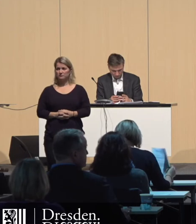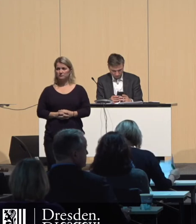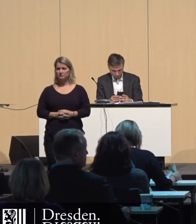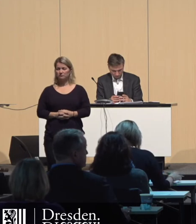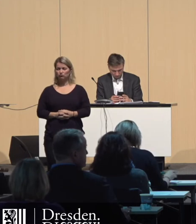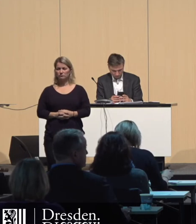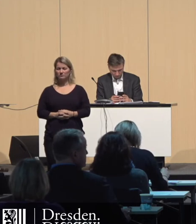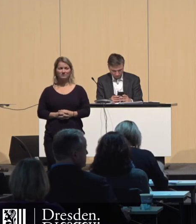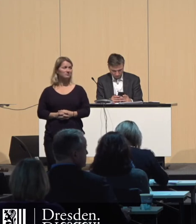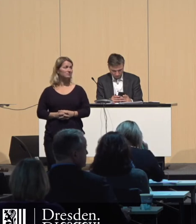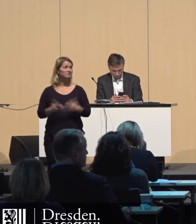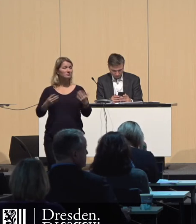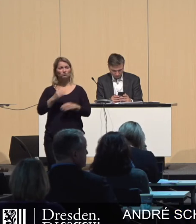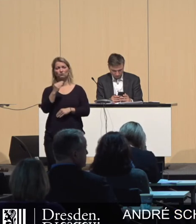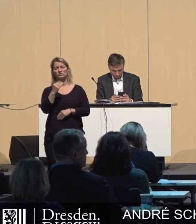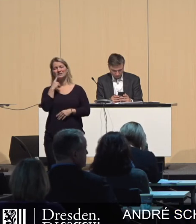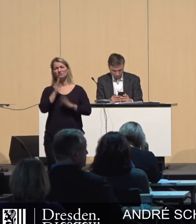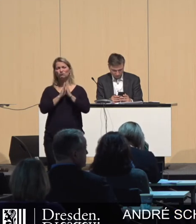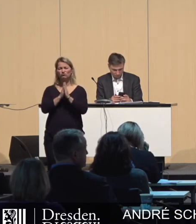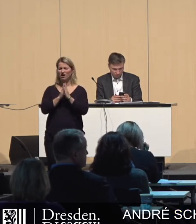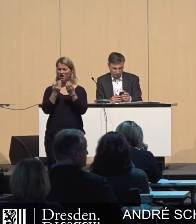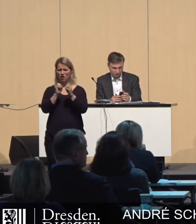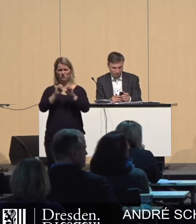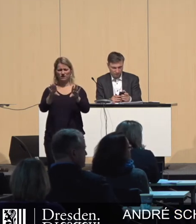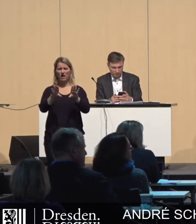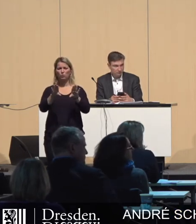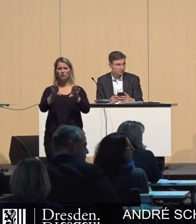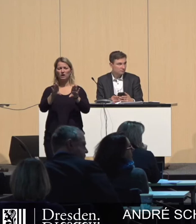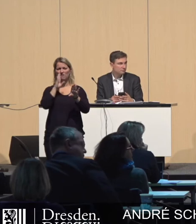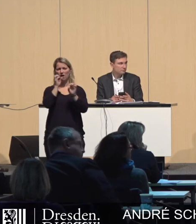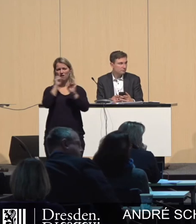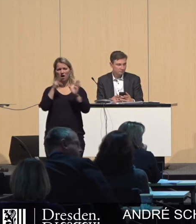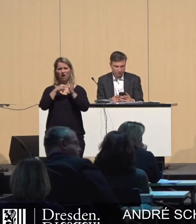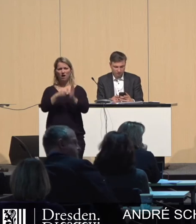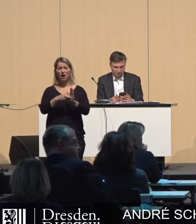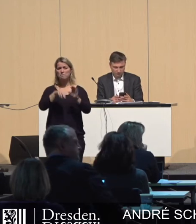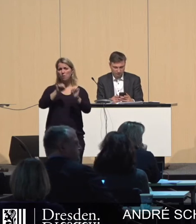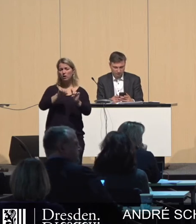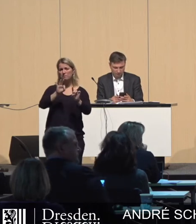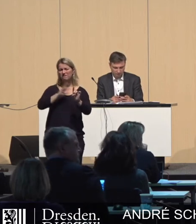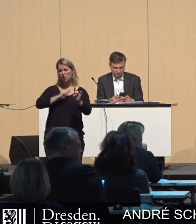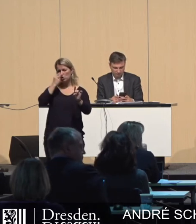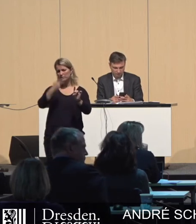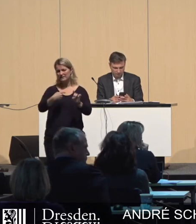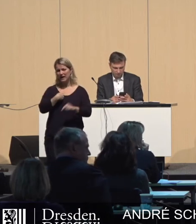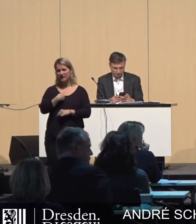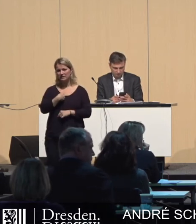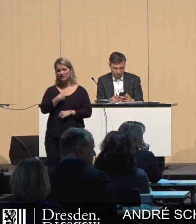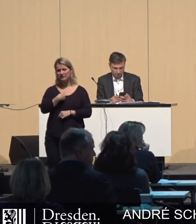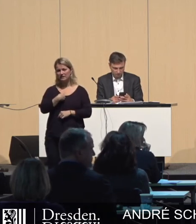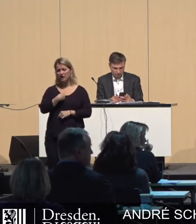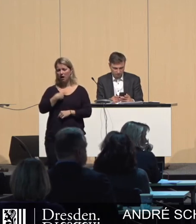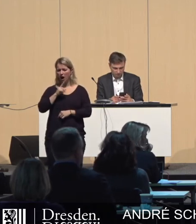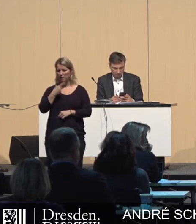Herr Oberbürgermeister, ich bitte einfach um Aufklärung und Klarstellung. Möglicherweise habe ich das übersehen, aber weder im